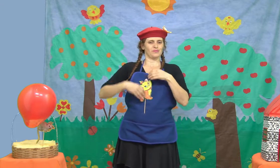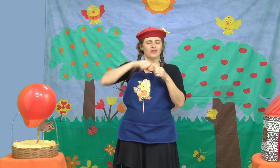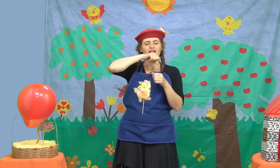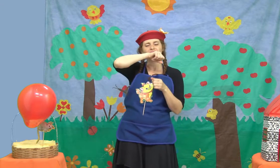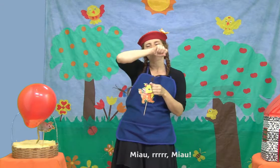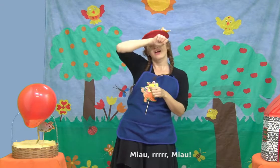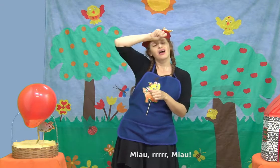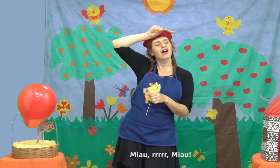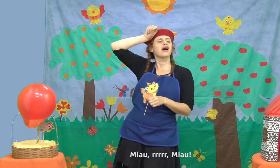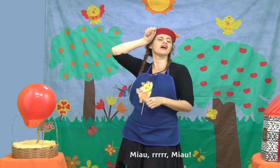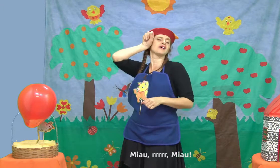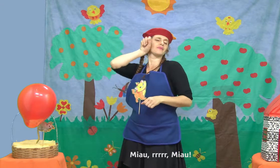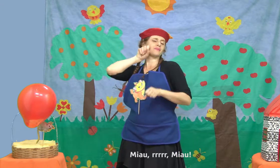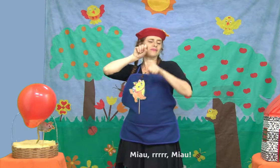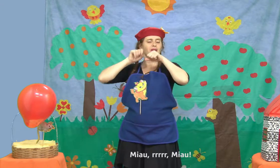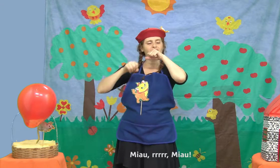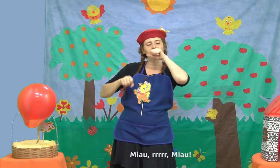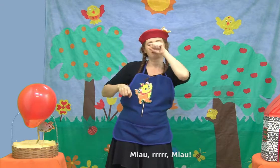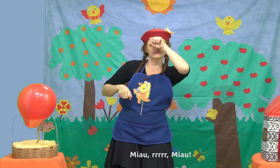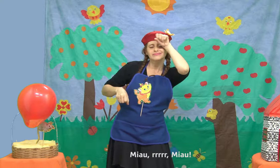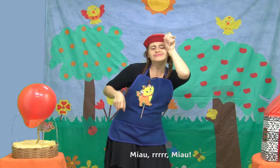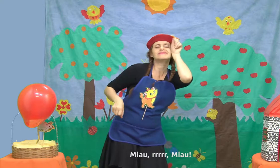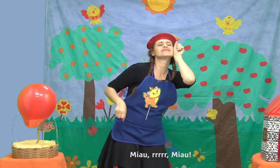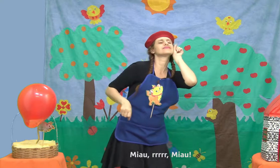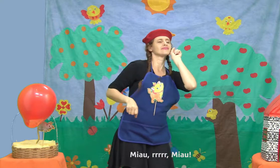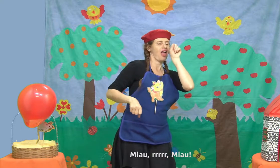miau miau miau